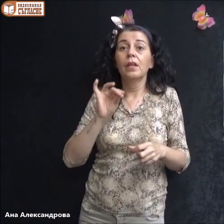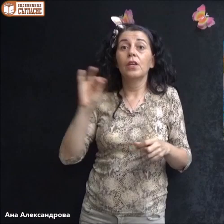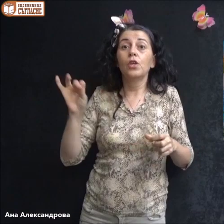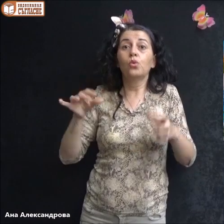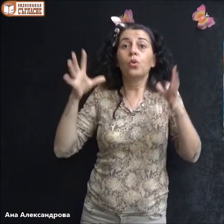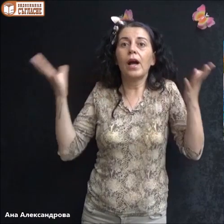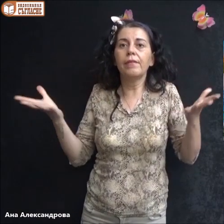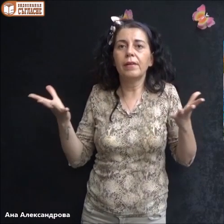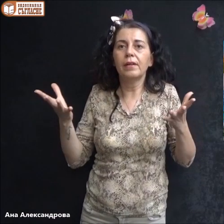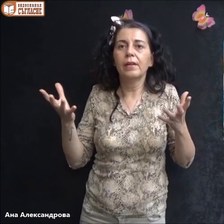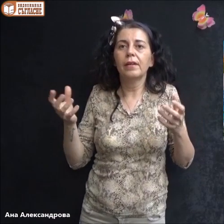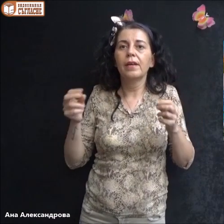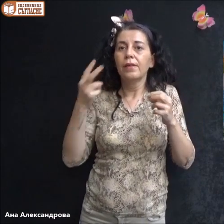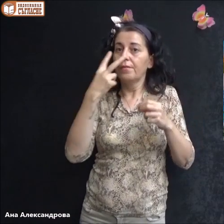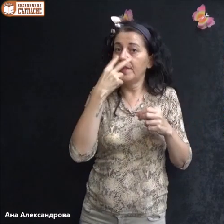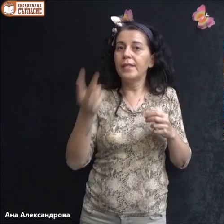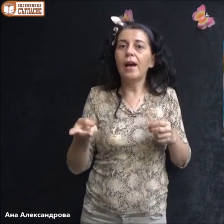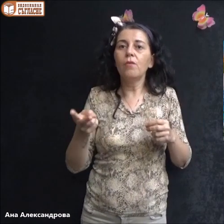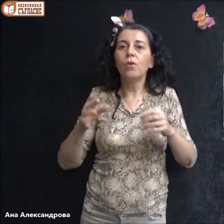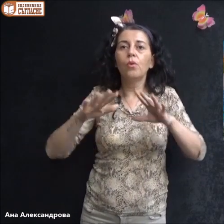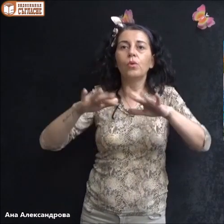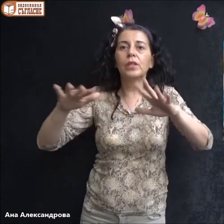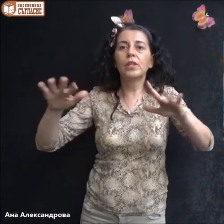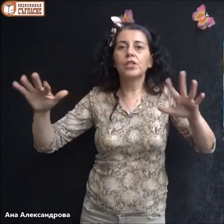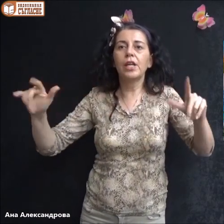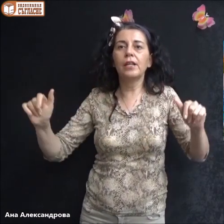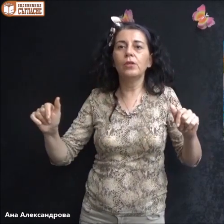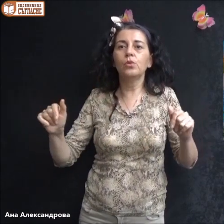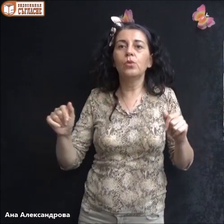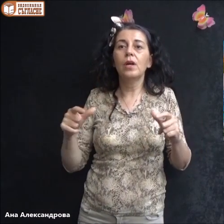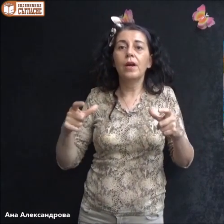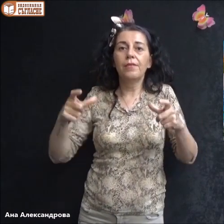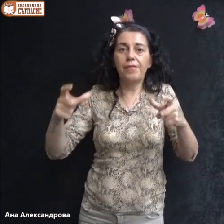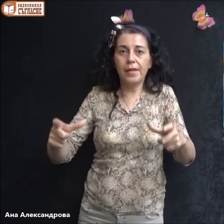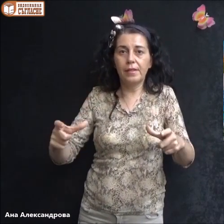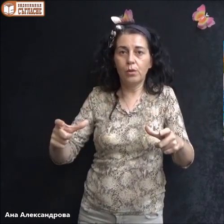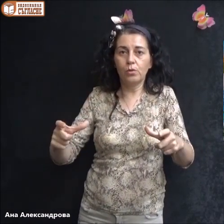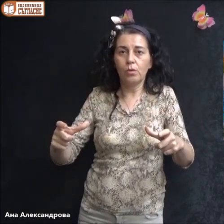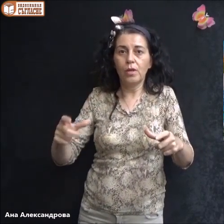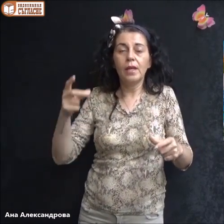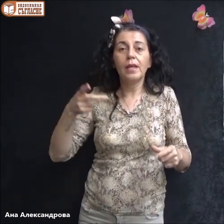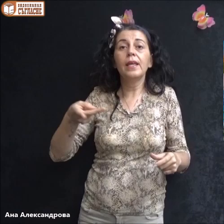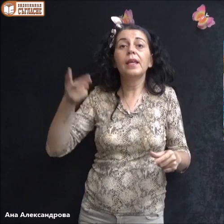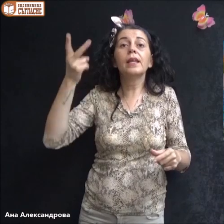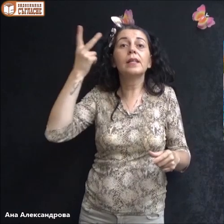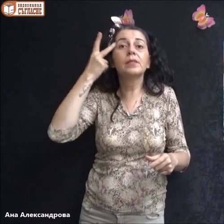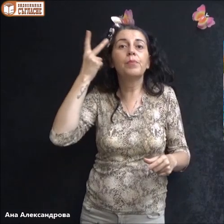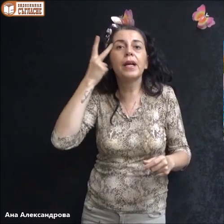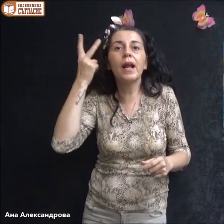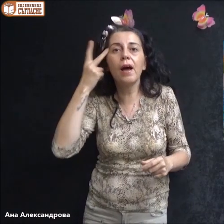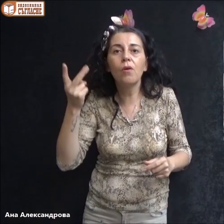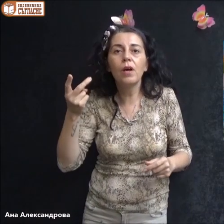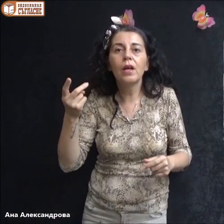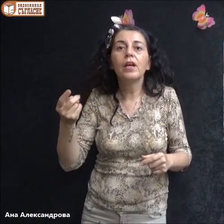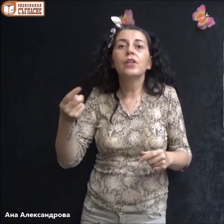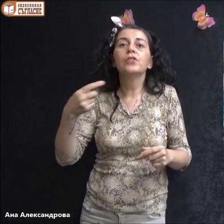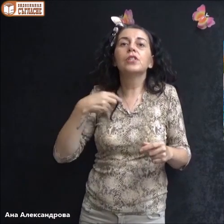И тогава видял отражението в езерото и разбрал, че се